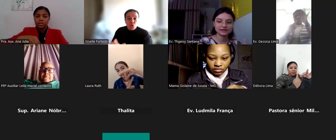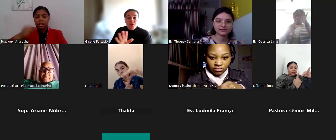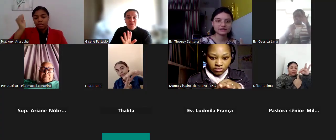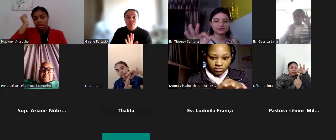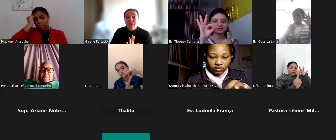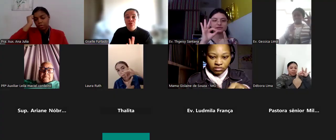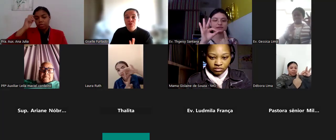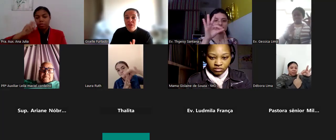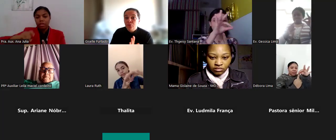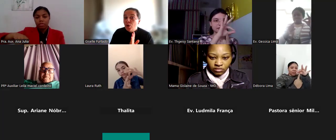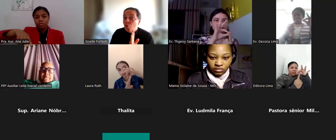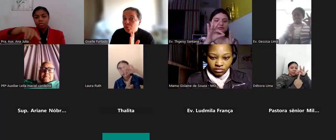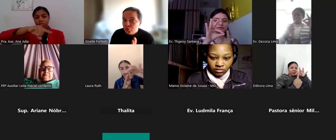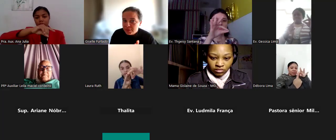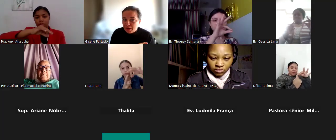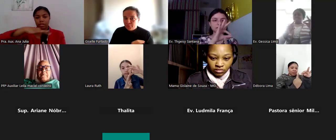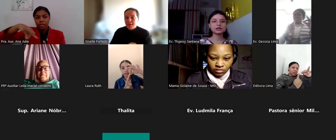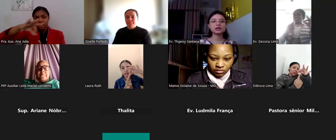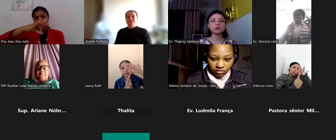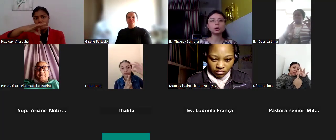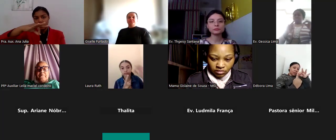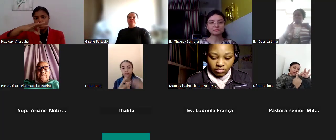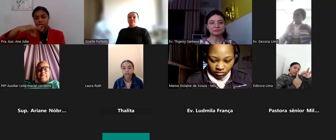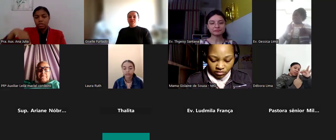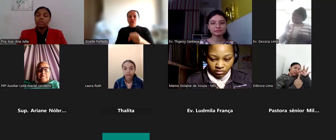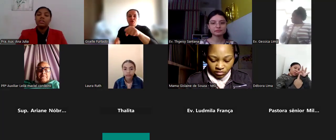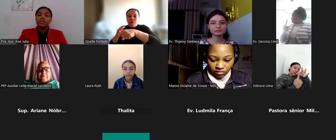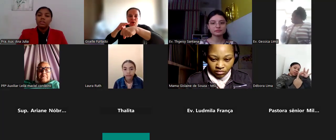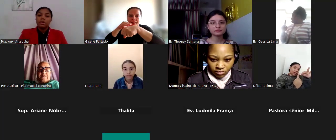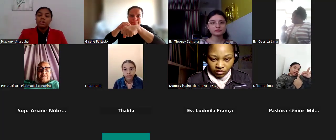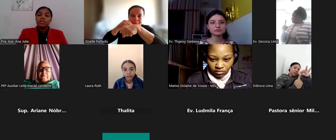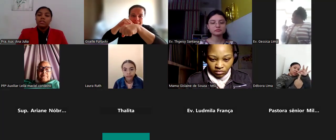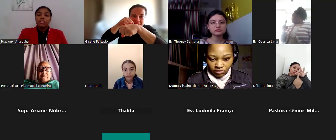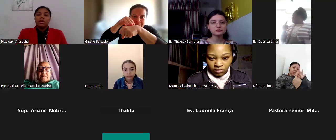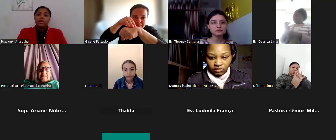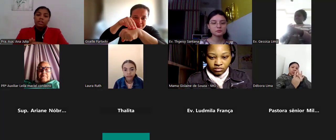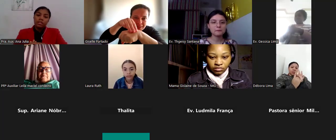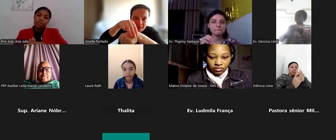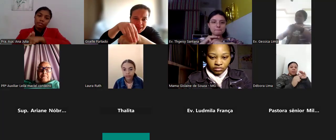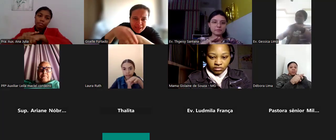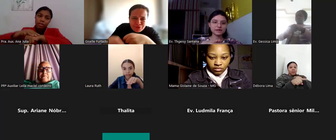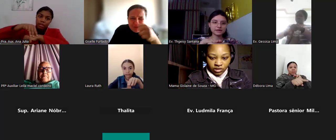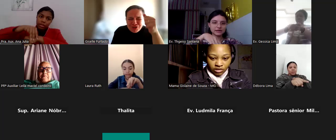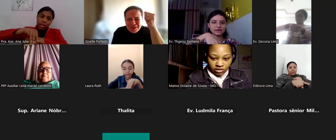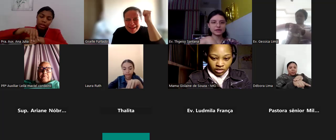O Espírito Santo é outro sinal, tá? Então vamos lá. Ministério de